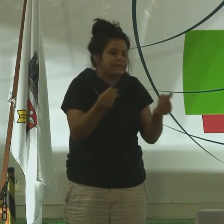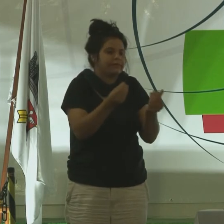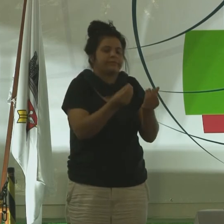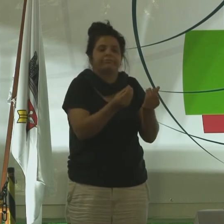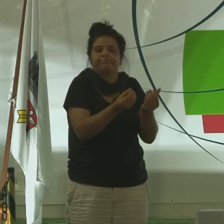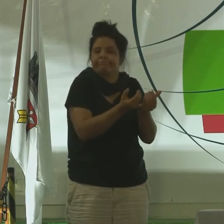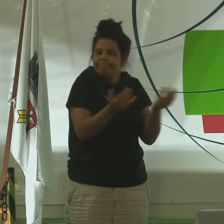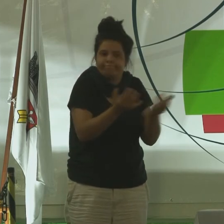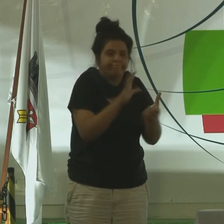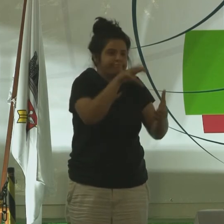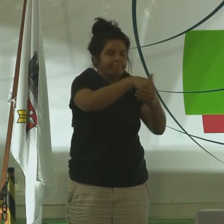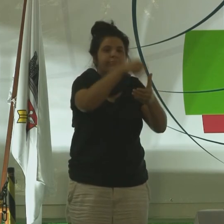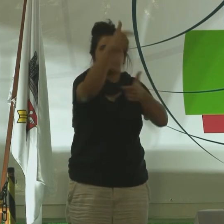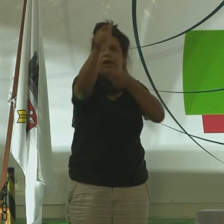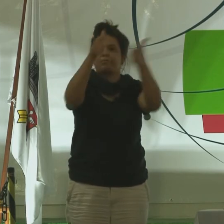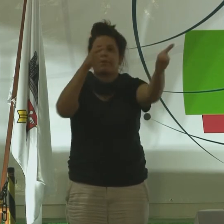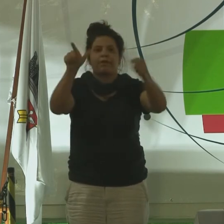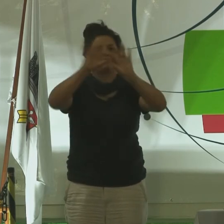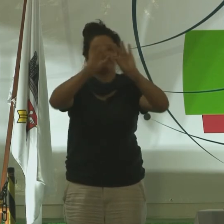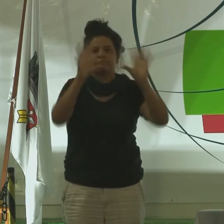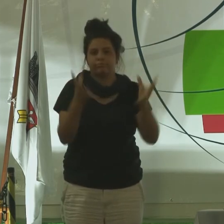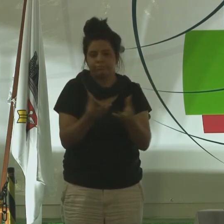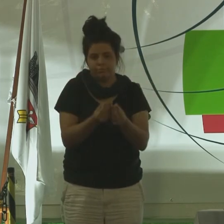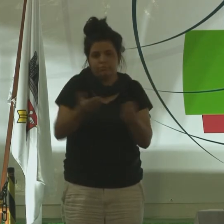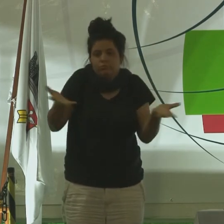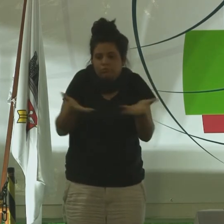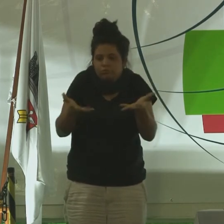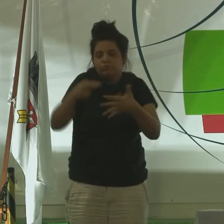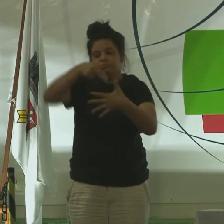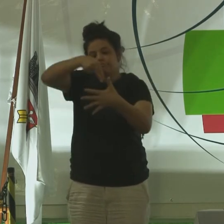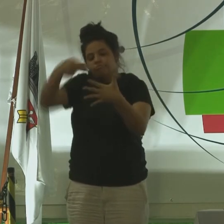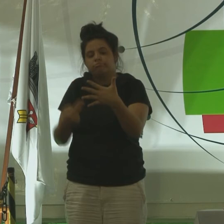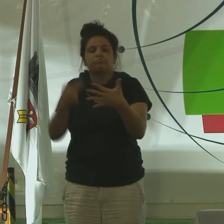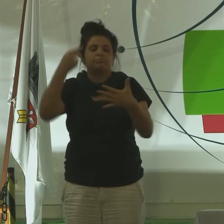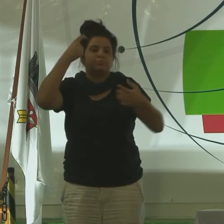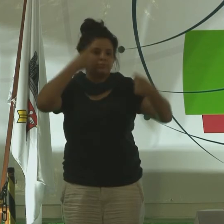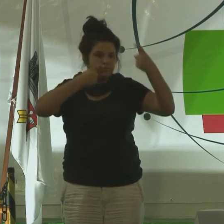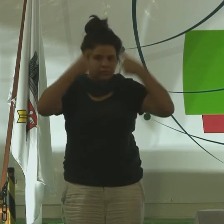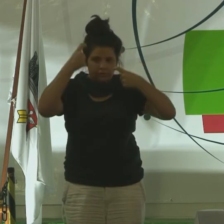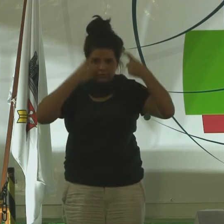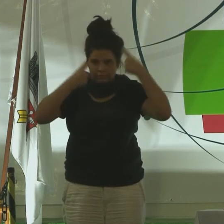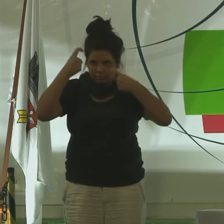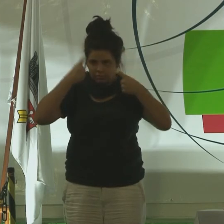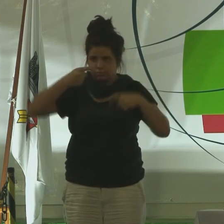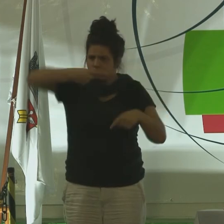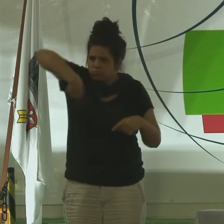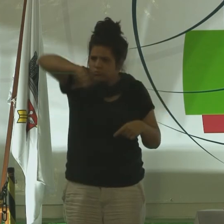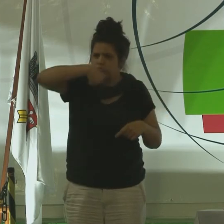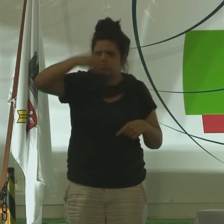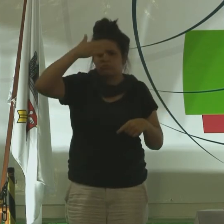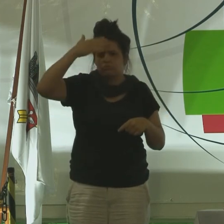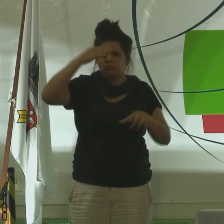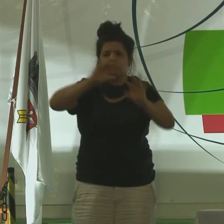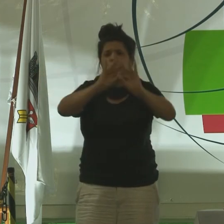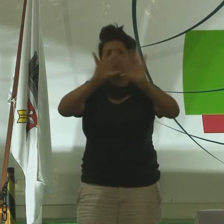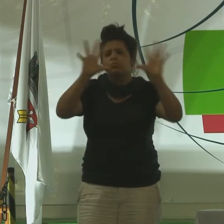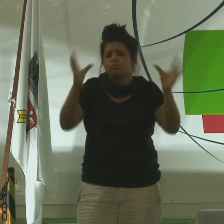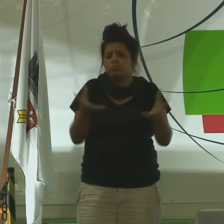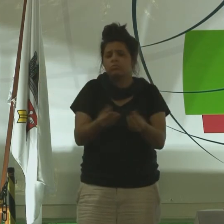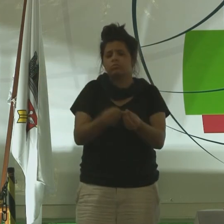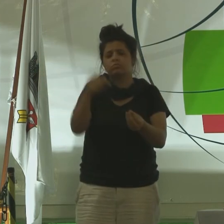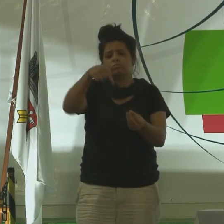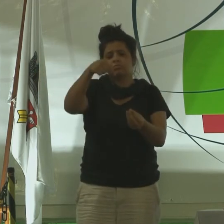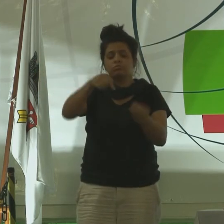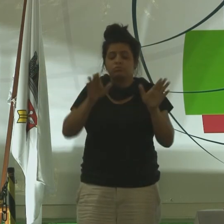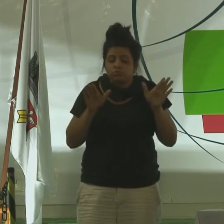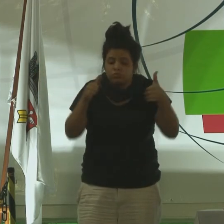centro para fazer formação. Então, é uma preocupação do NAP, né, que as nossas formações